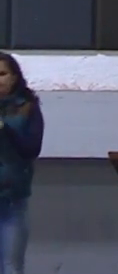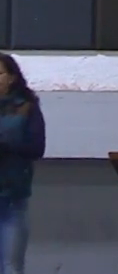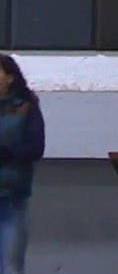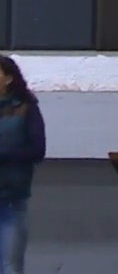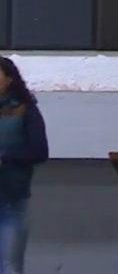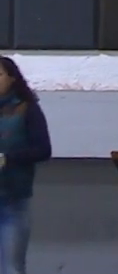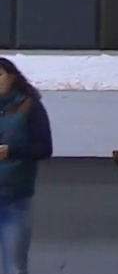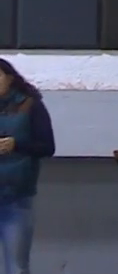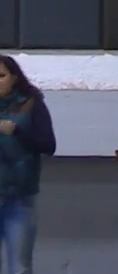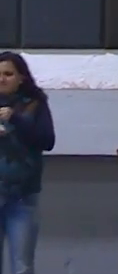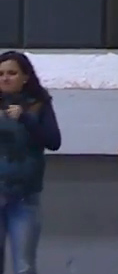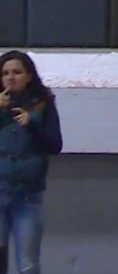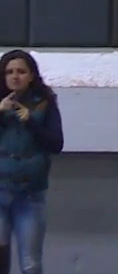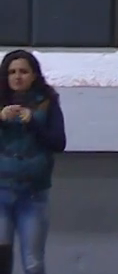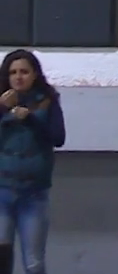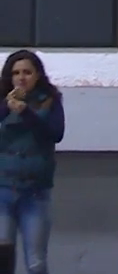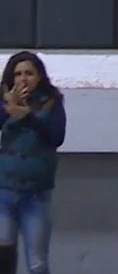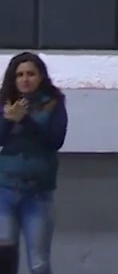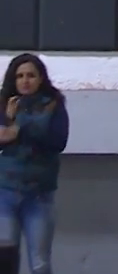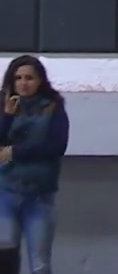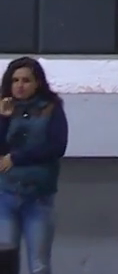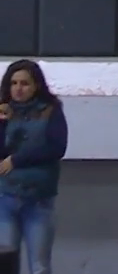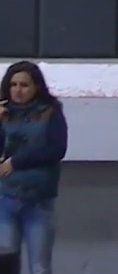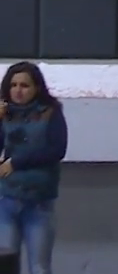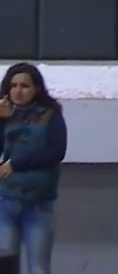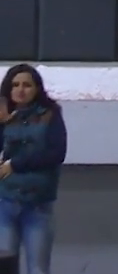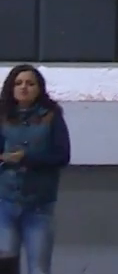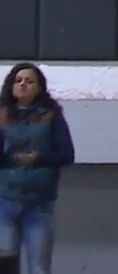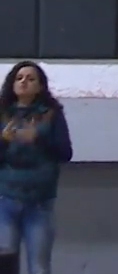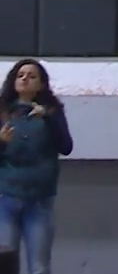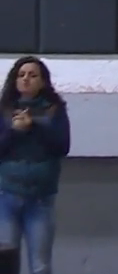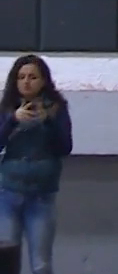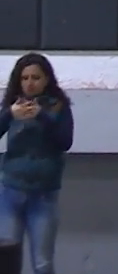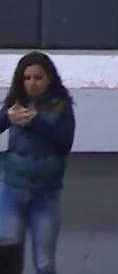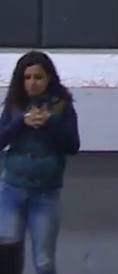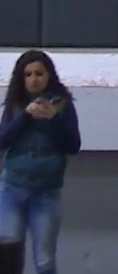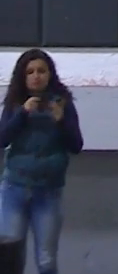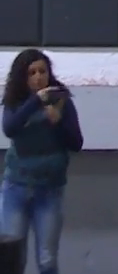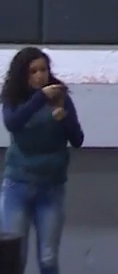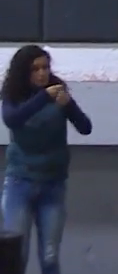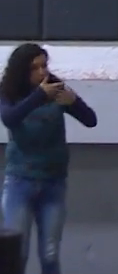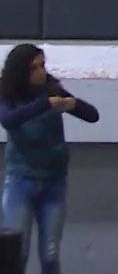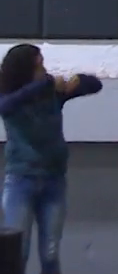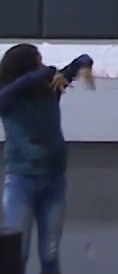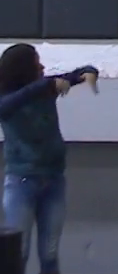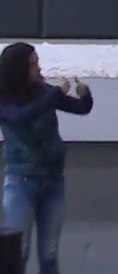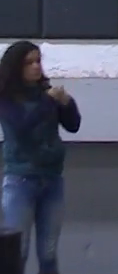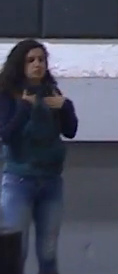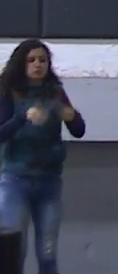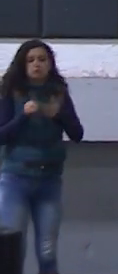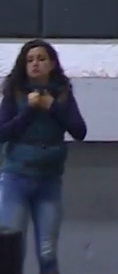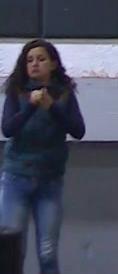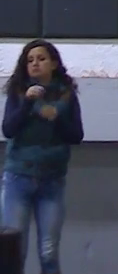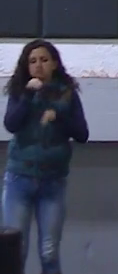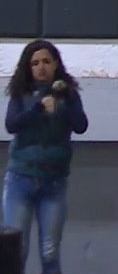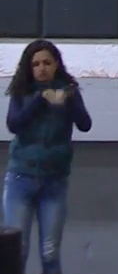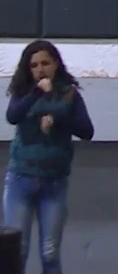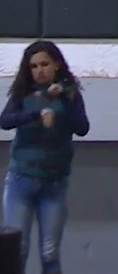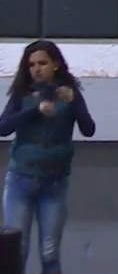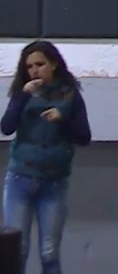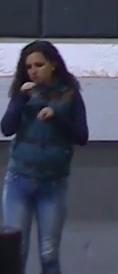esquema de tyler desarrollado en eeuu pero que me ayudó muchísimo para guiar el proceso de la construcción